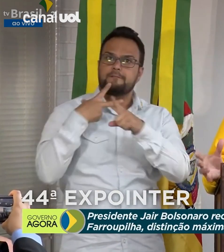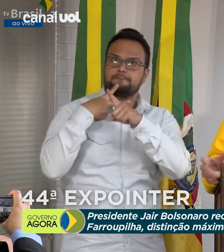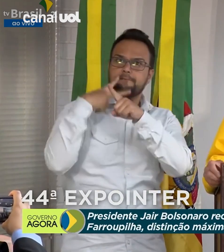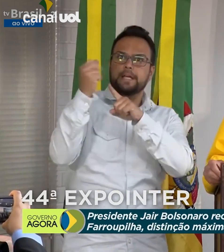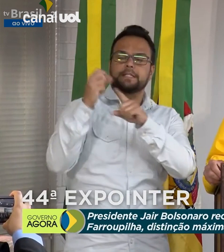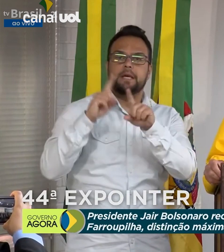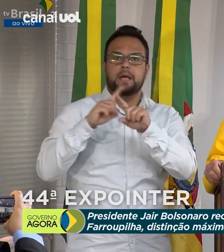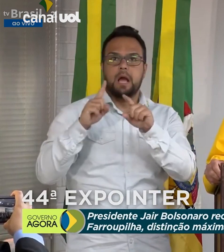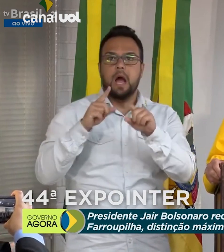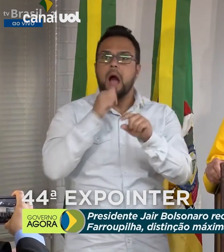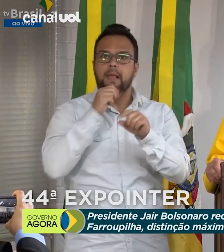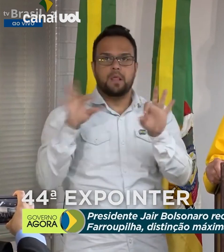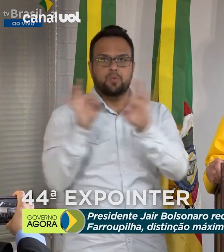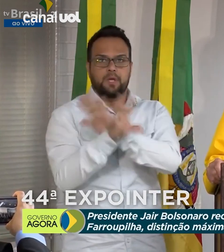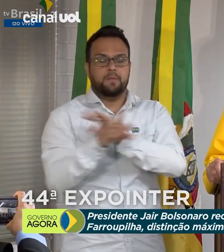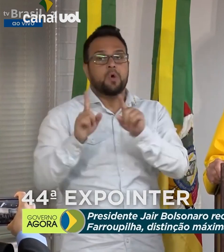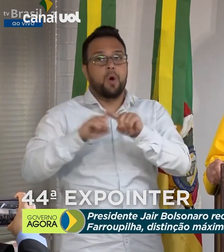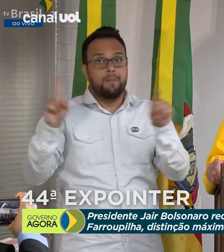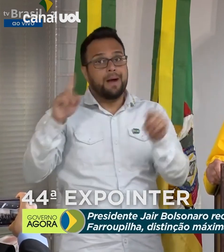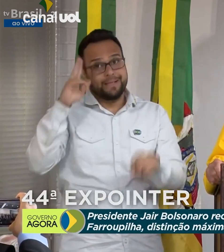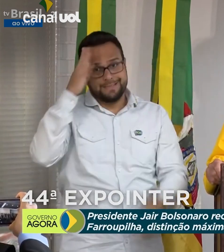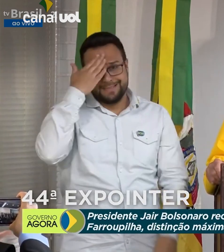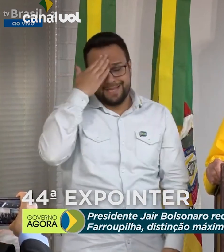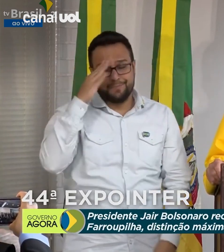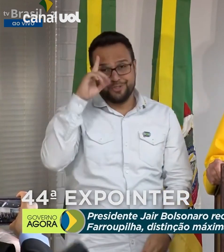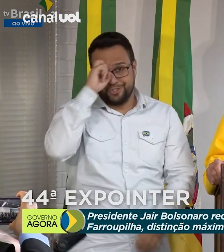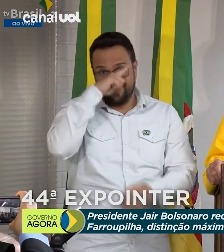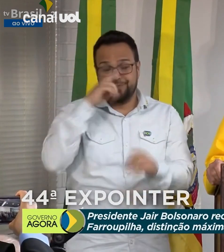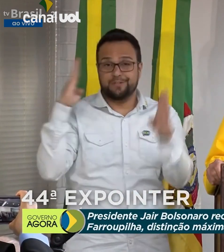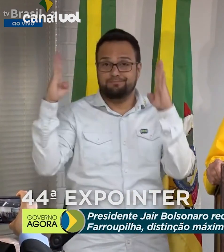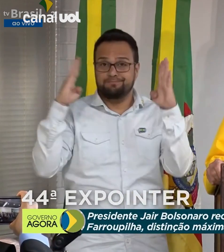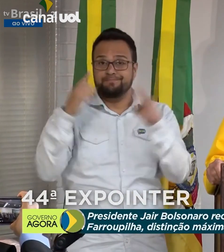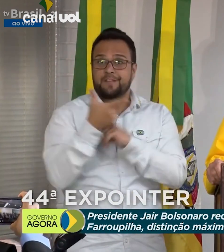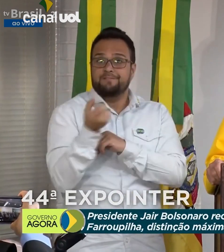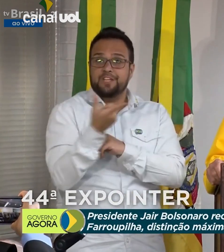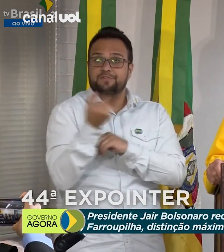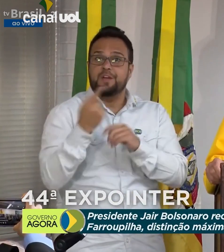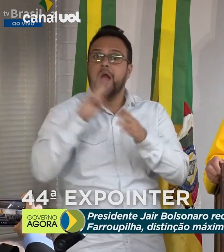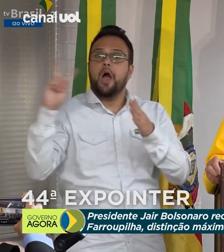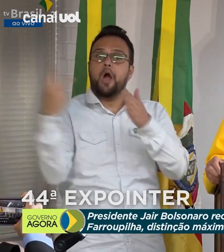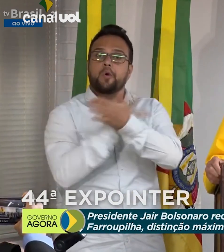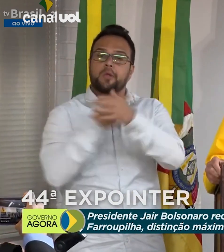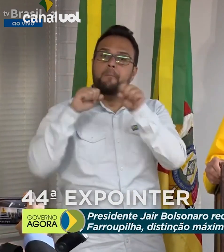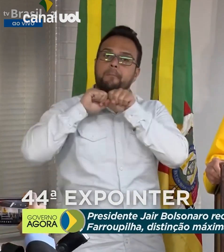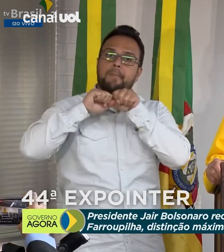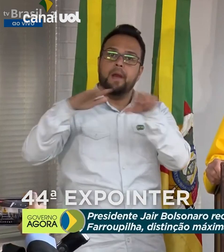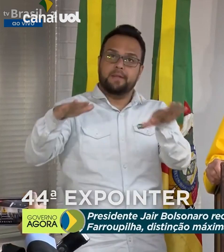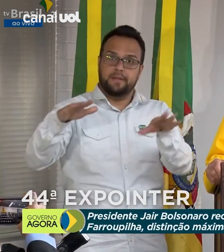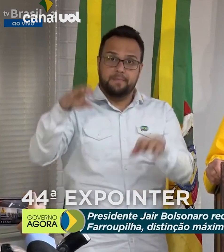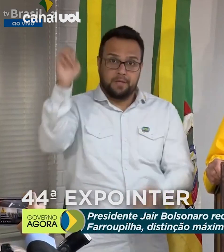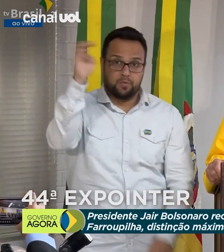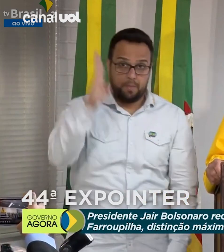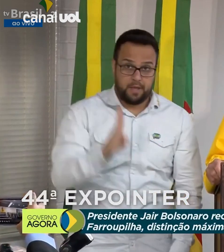né? Mas para vencermos o difícil ano de 2020, quando apareceu a pandemia em nosso